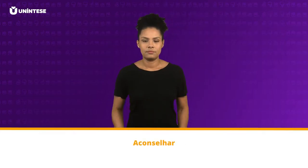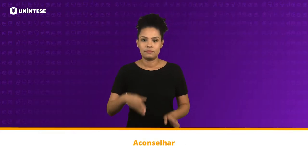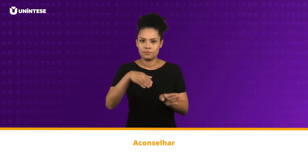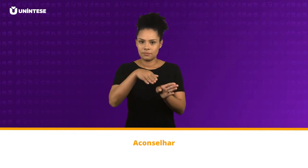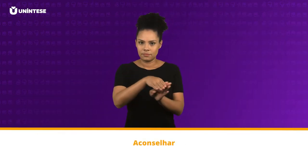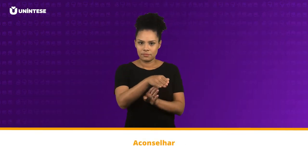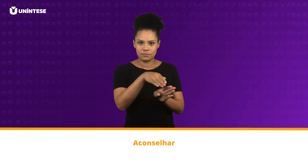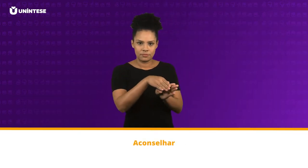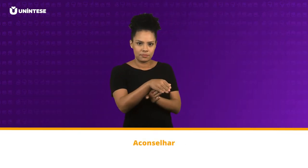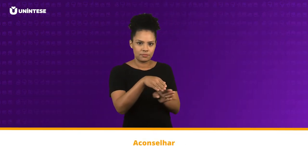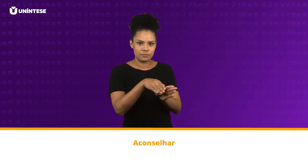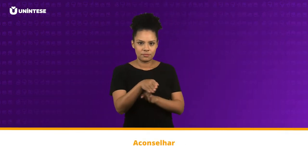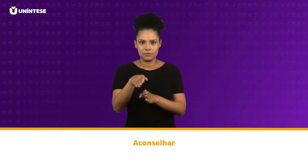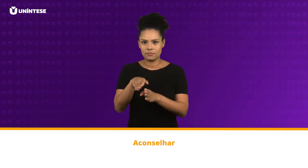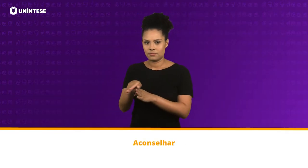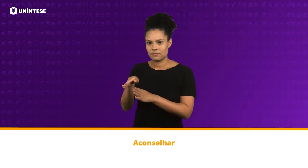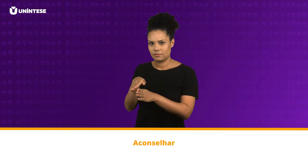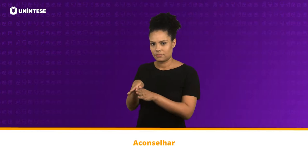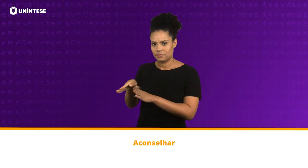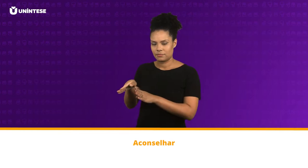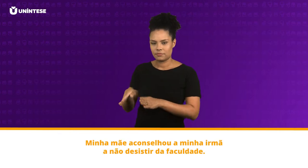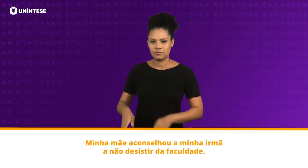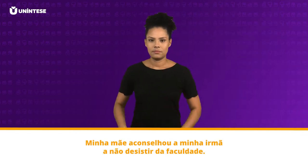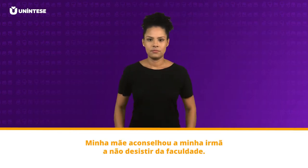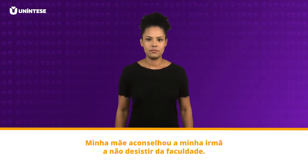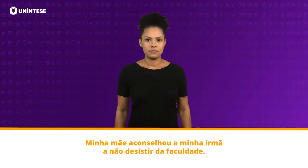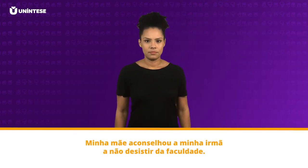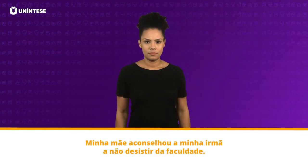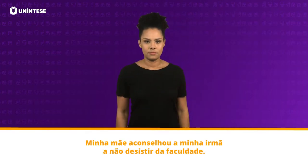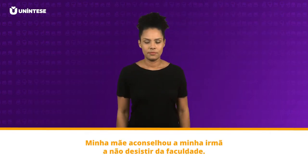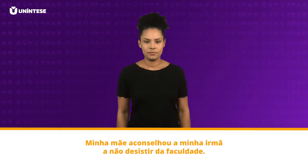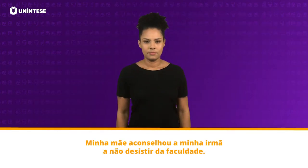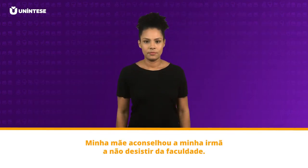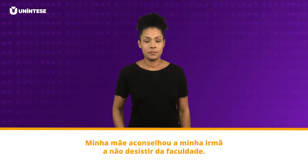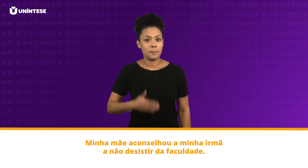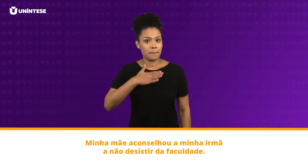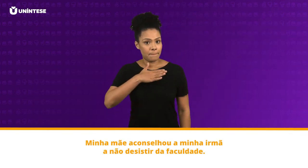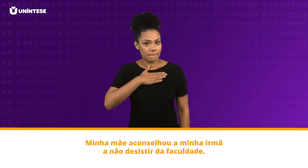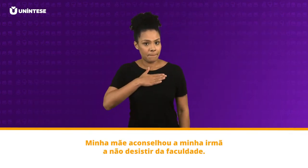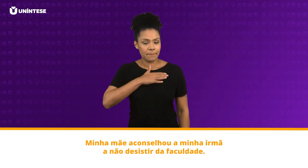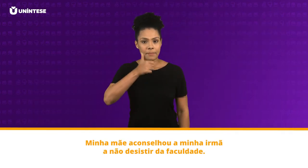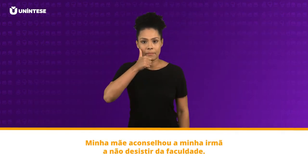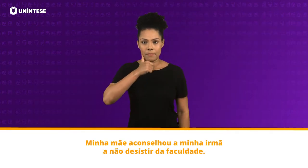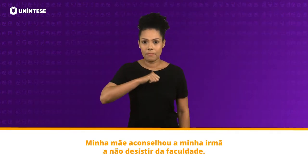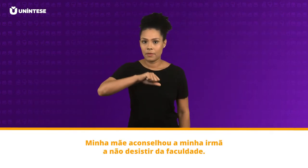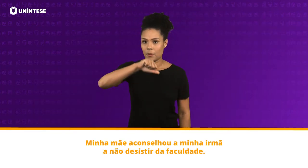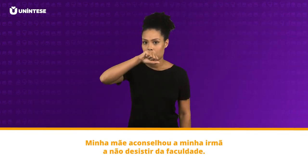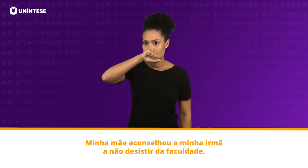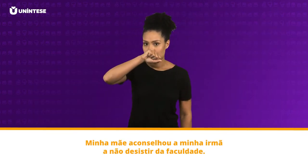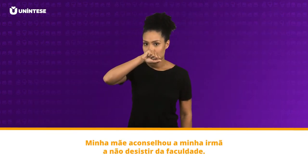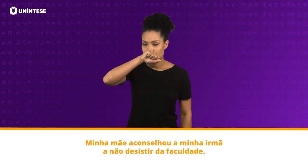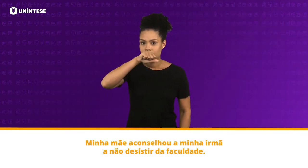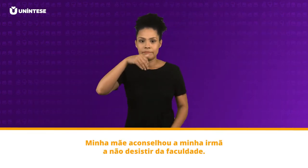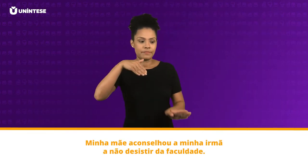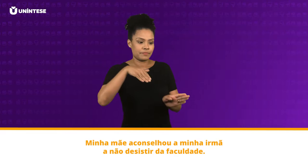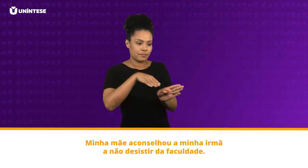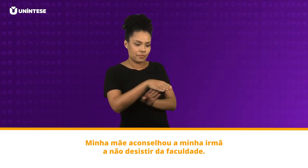Aconselhar Minha mãe aconselhou a minha irmã a não desistir da faculdade.